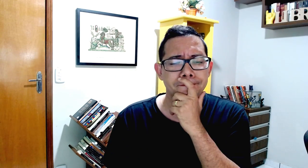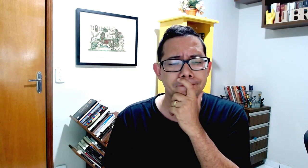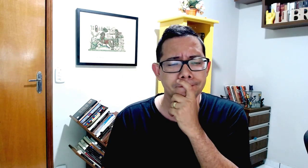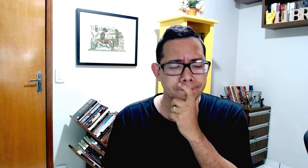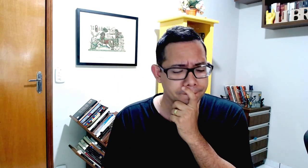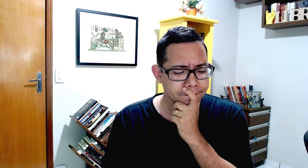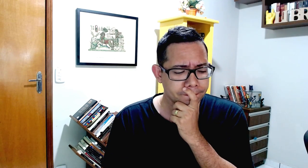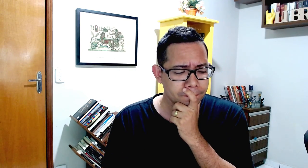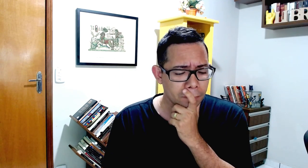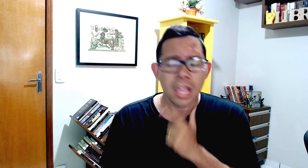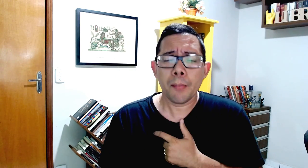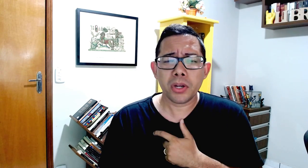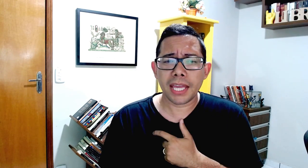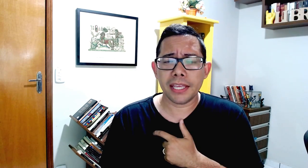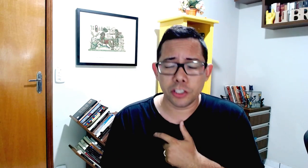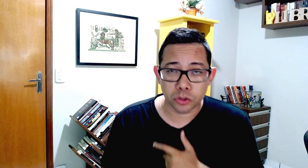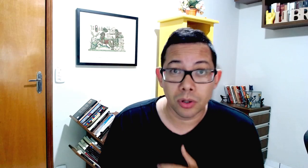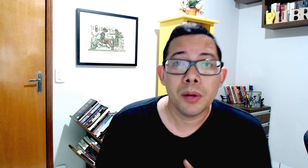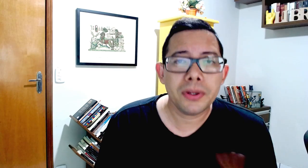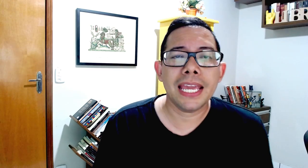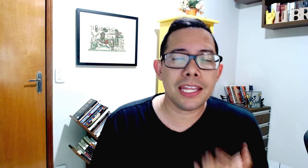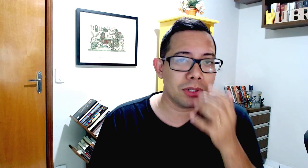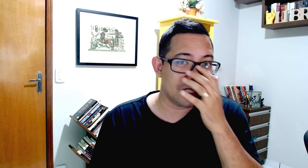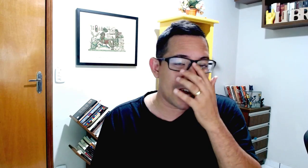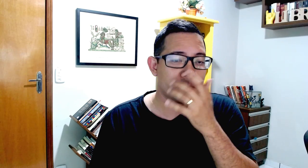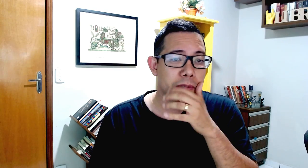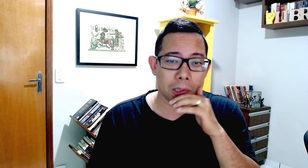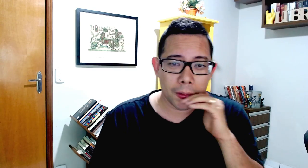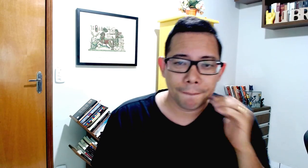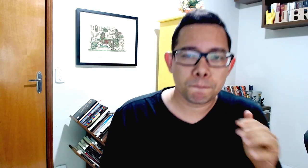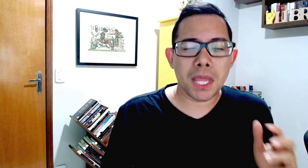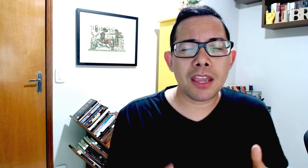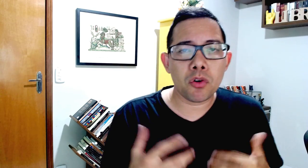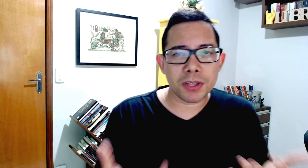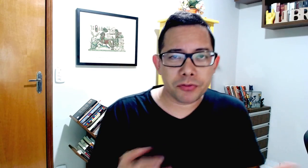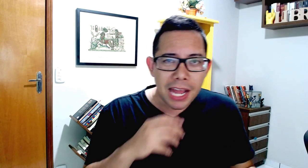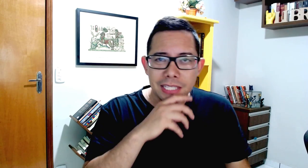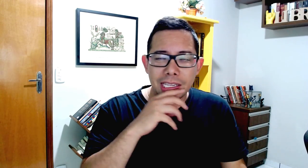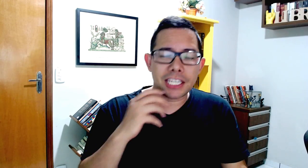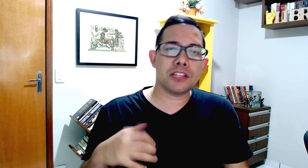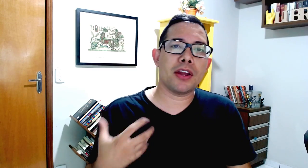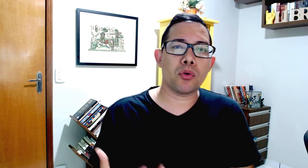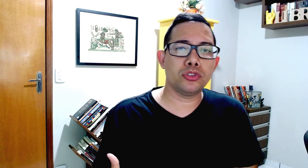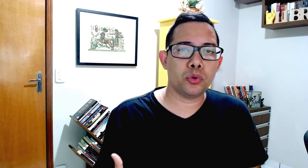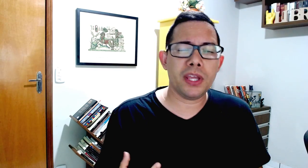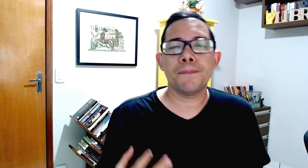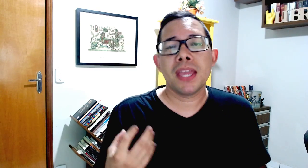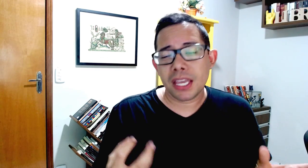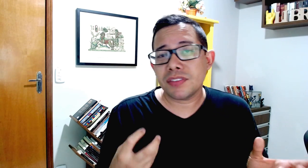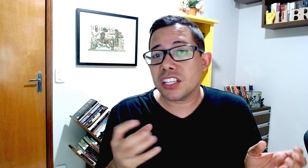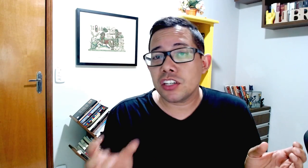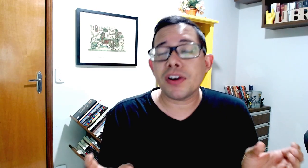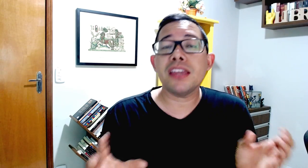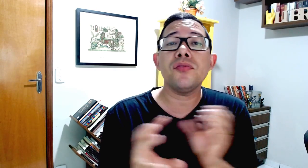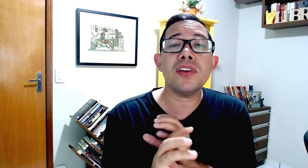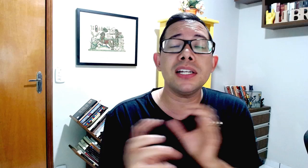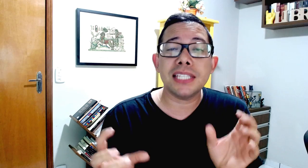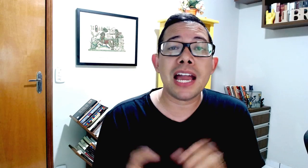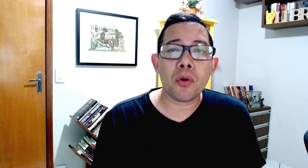um porque isso porque em língua de sinais pessoal tem algumas frases que a gente vai construir e as a gente vai ver